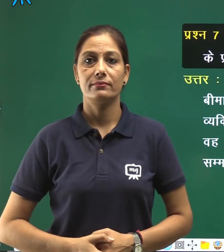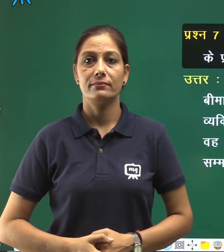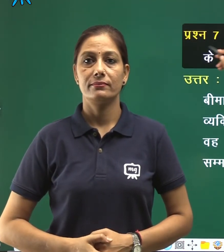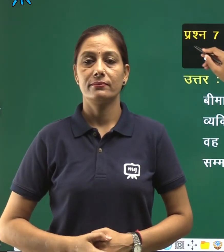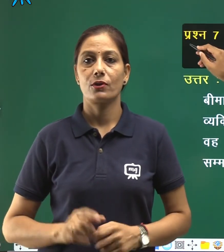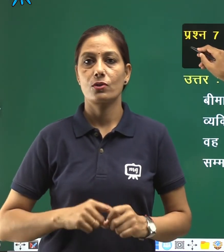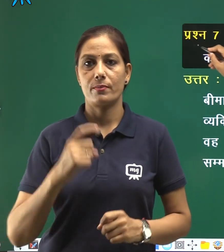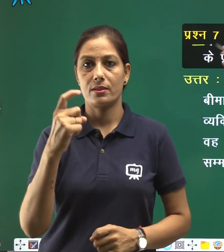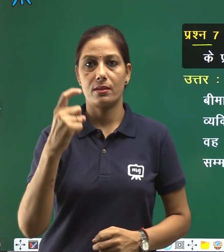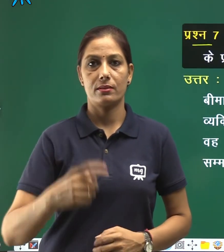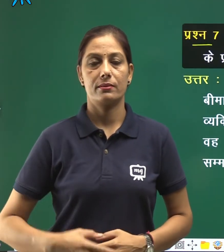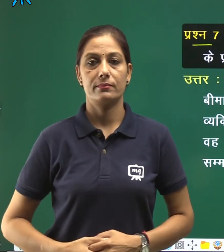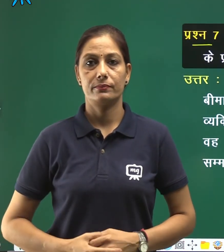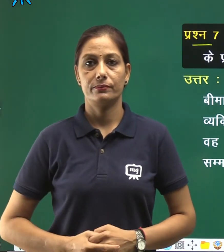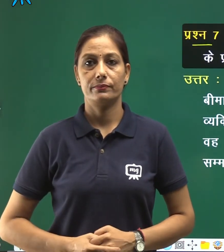प्रश्न 7,